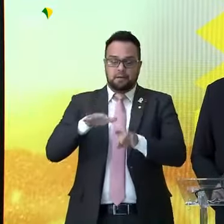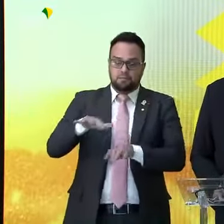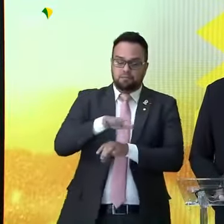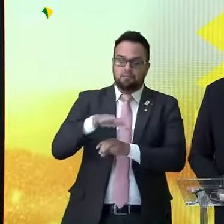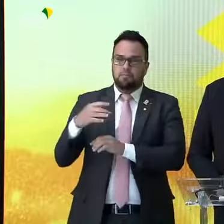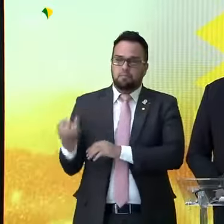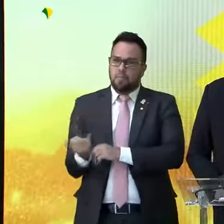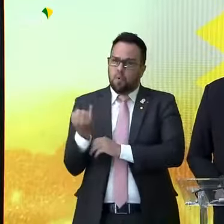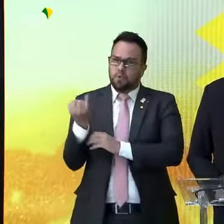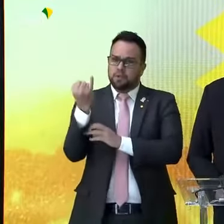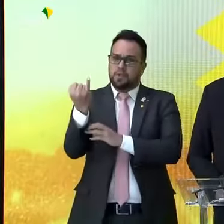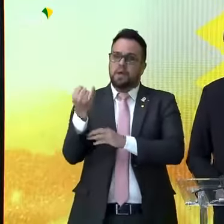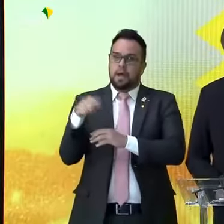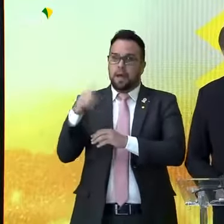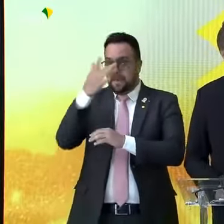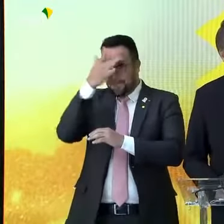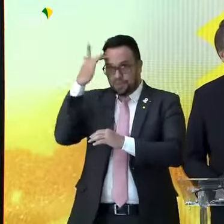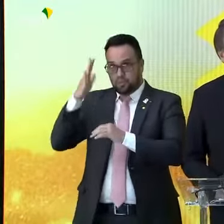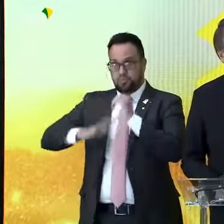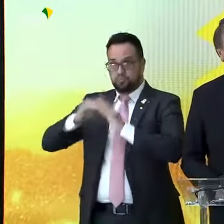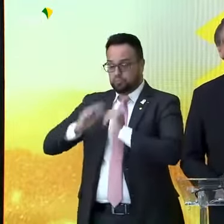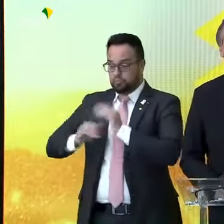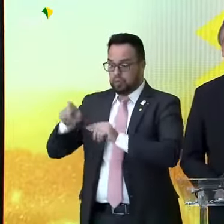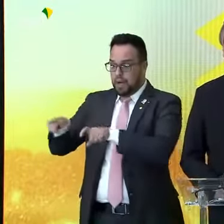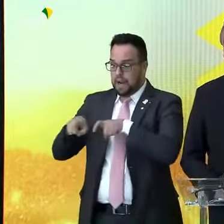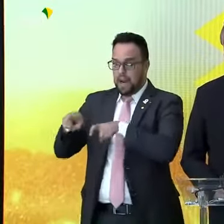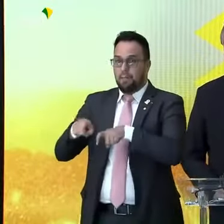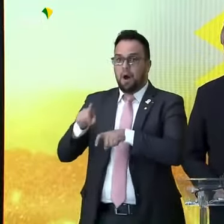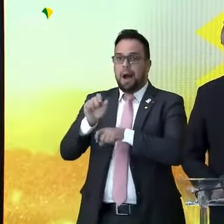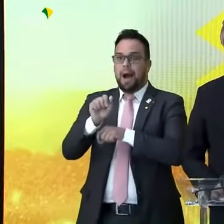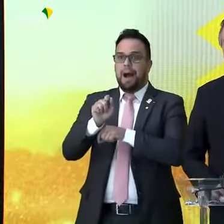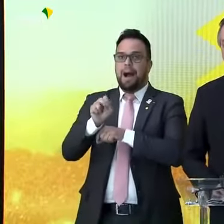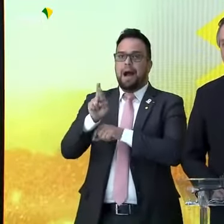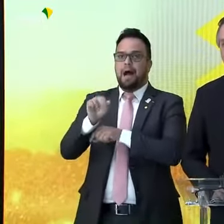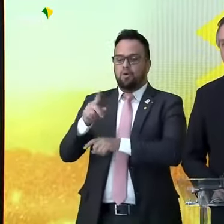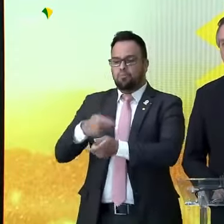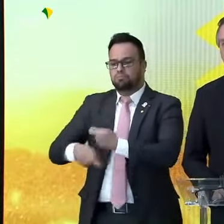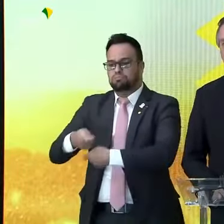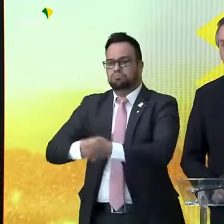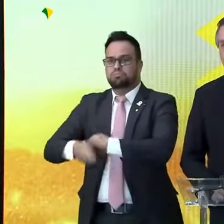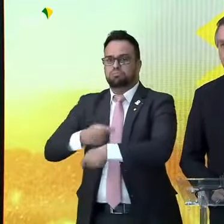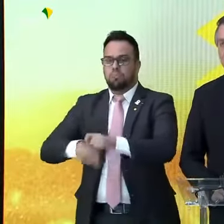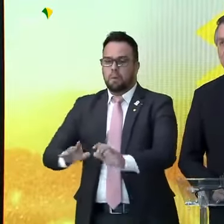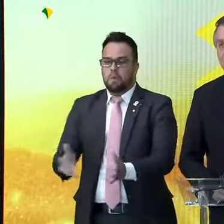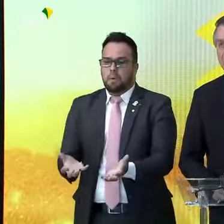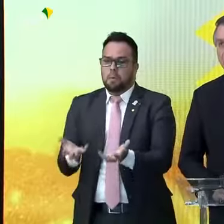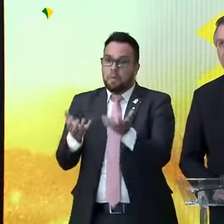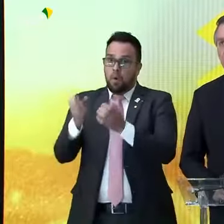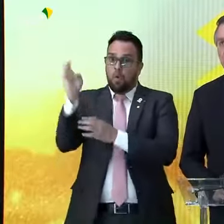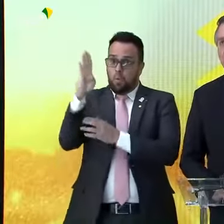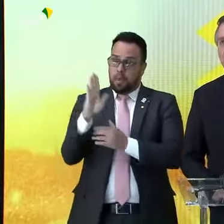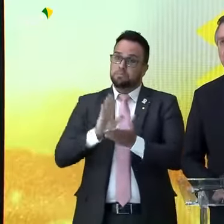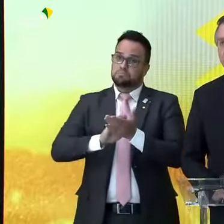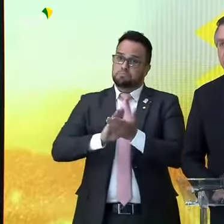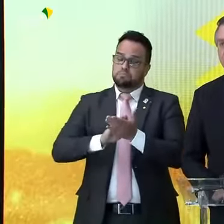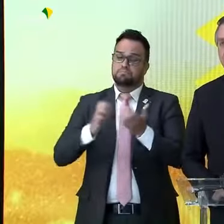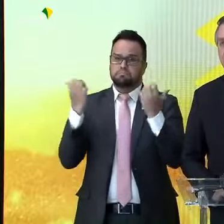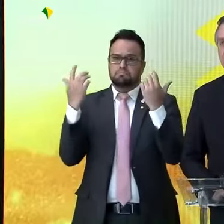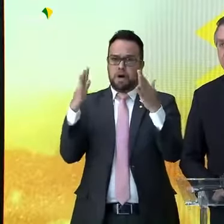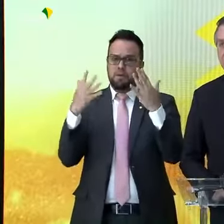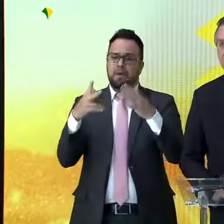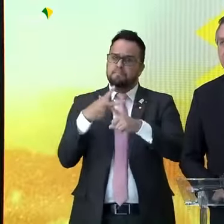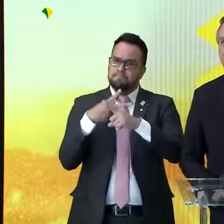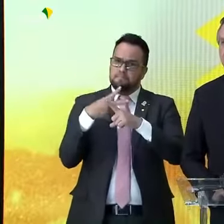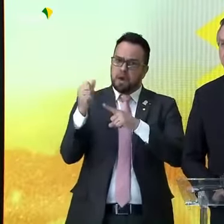instrutor importantíssimo que o homem do campo agronegócio A locomotiva da nossa economia o Brasil está de parabéns